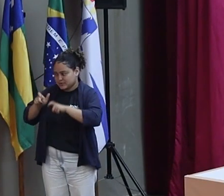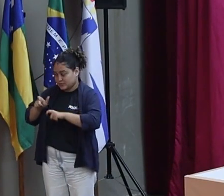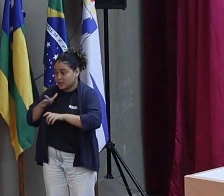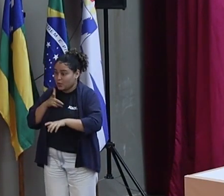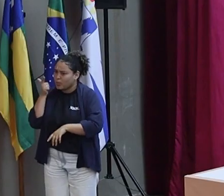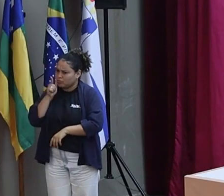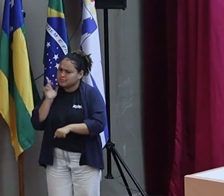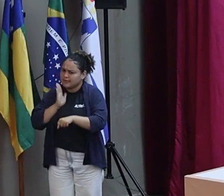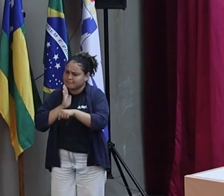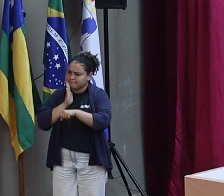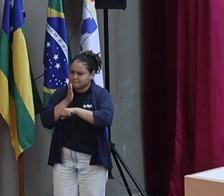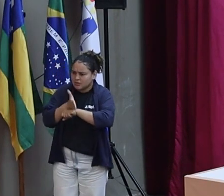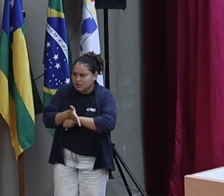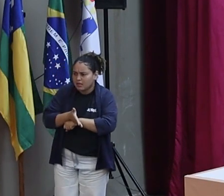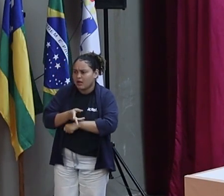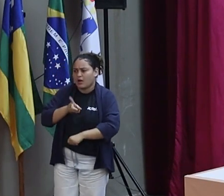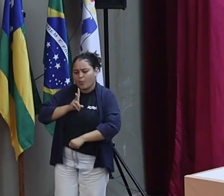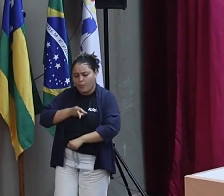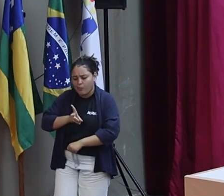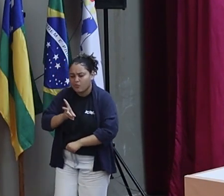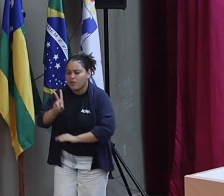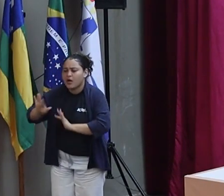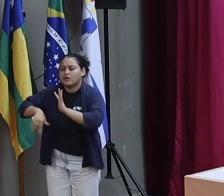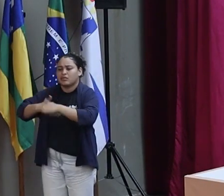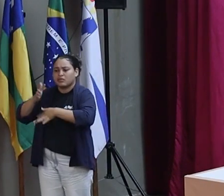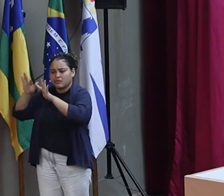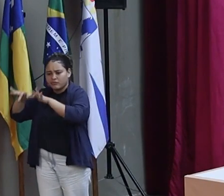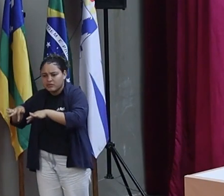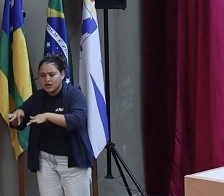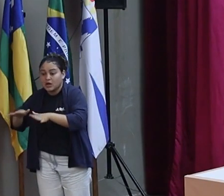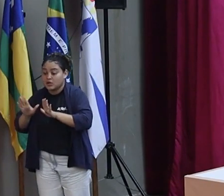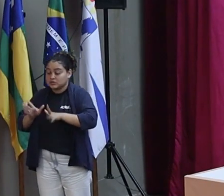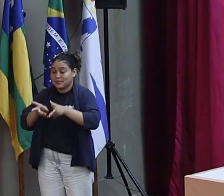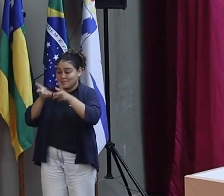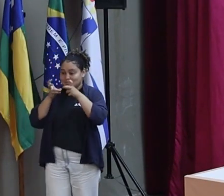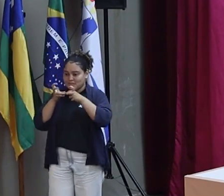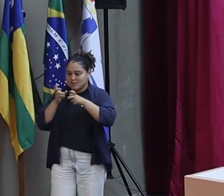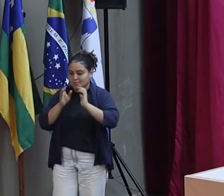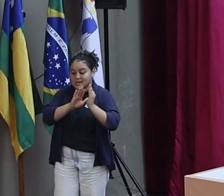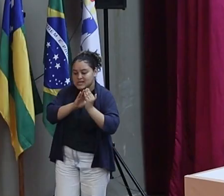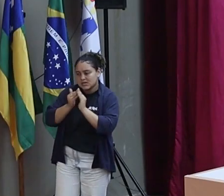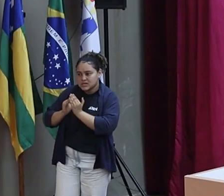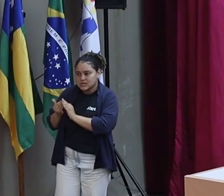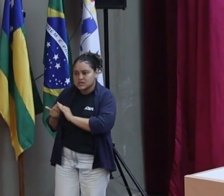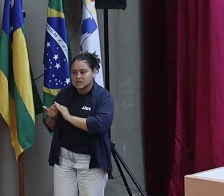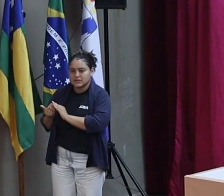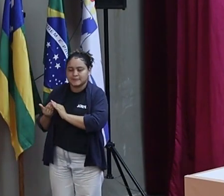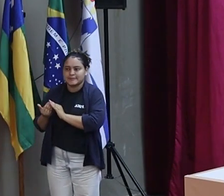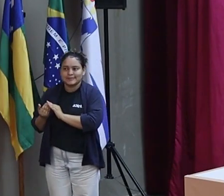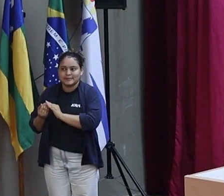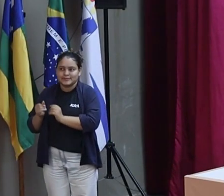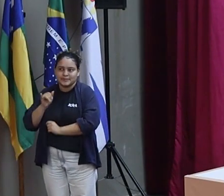na universidade, que conseguem permanecer, têm dito, né, que são justamente as comunidades, como